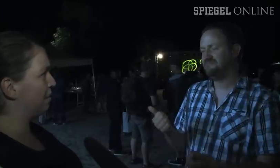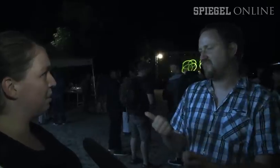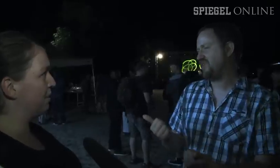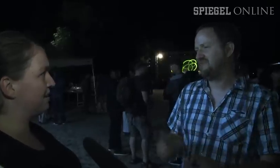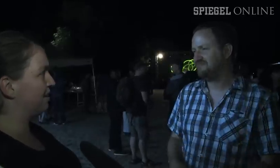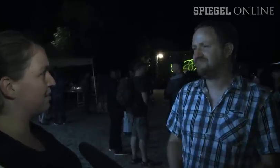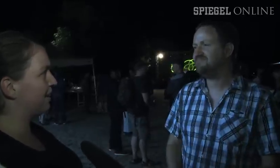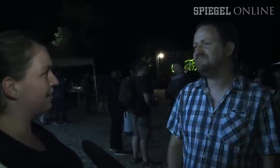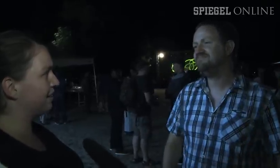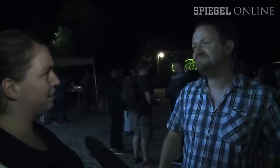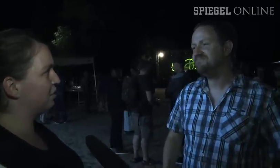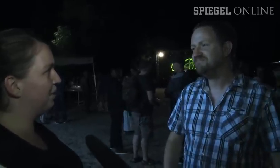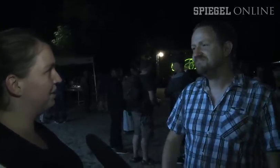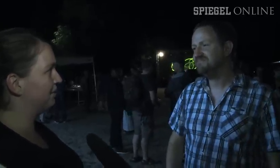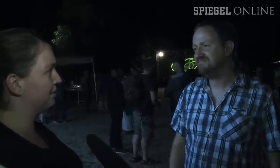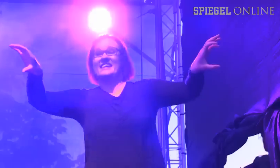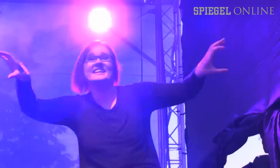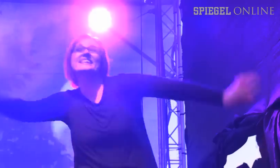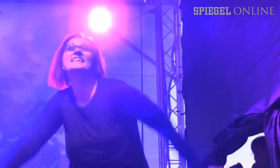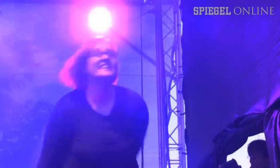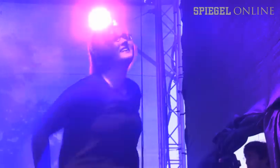zusammengepasst hat. Das war richtig, richtig toll.